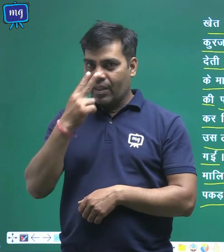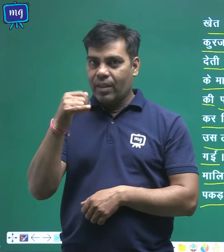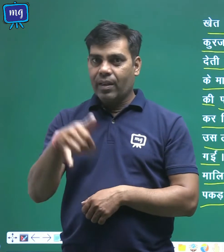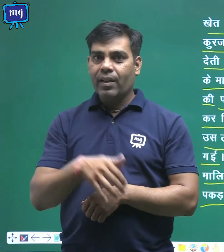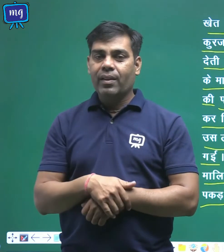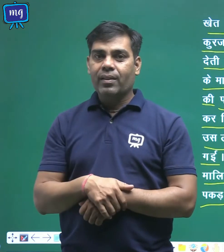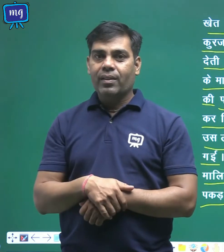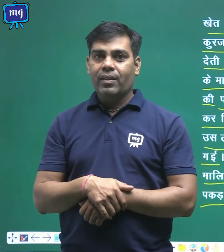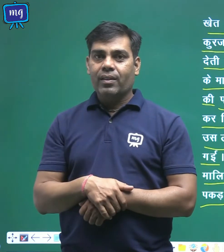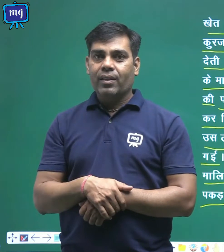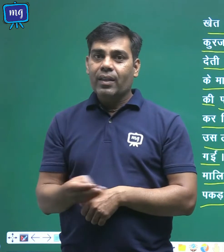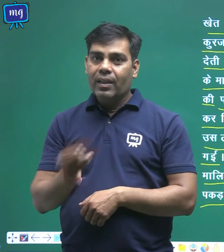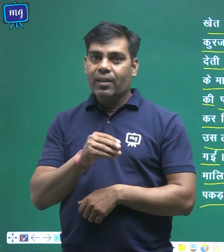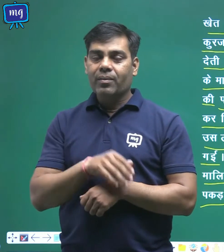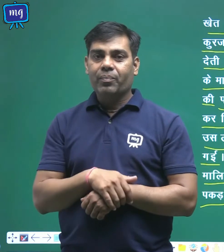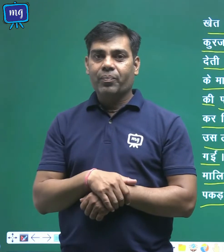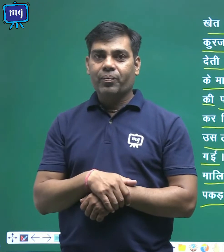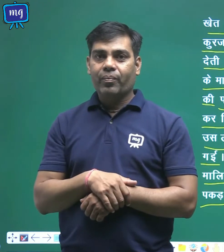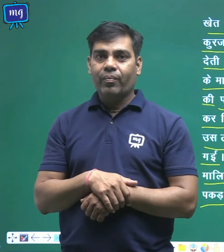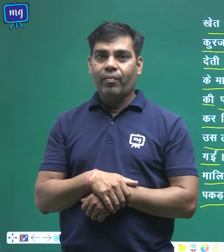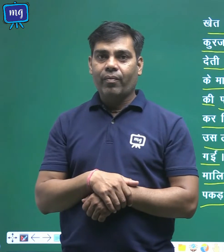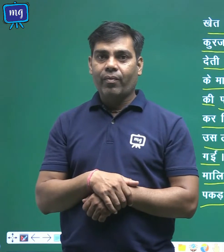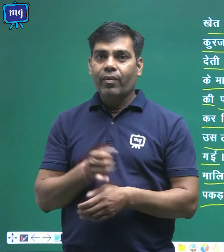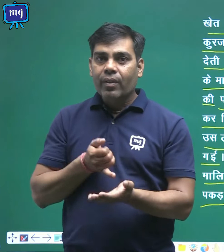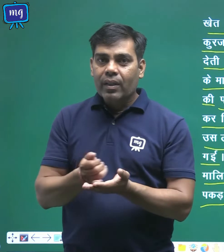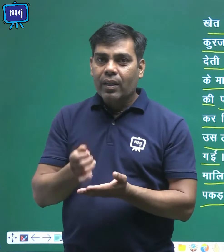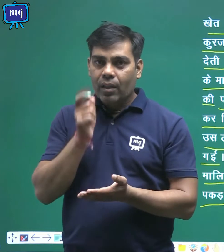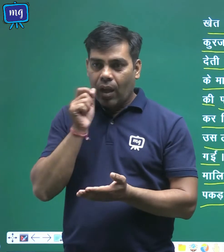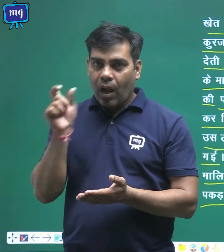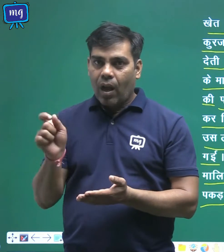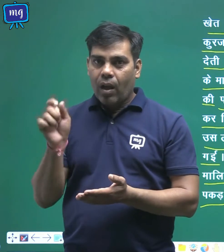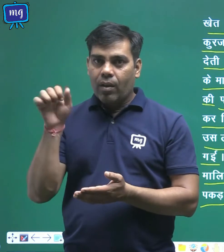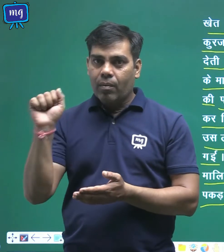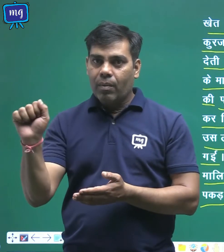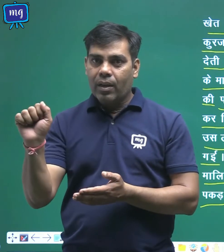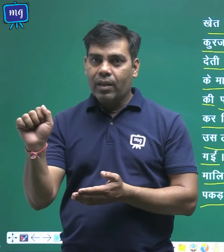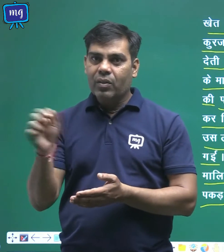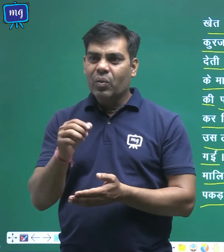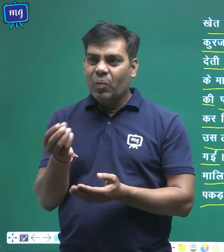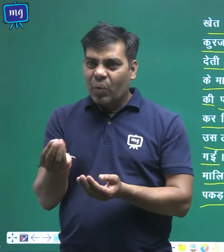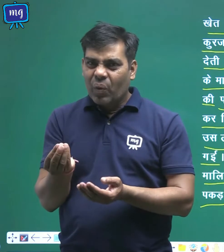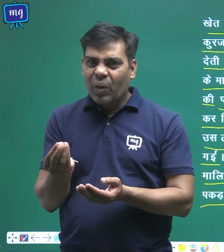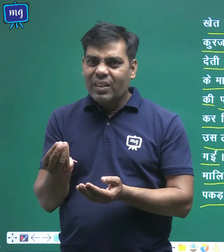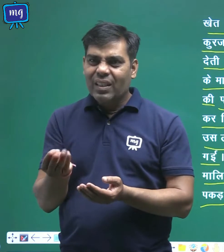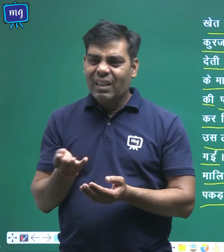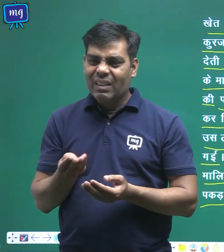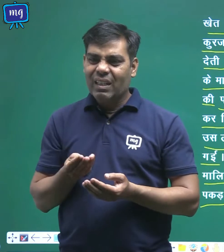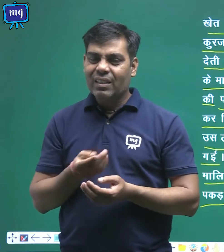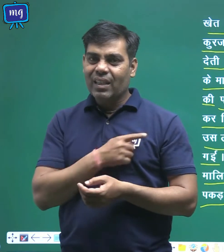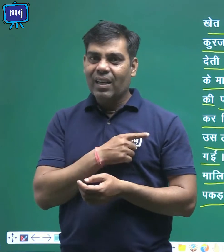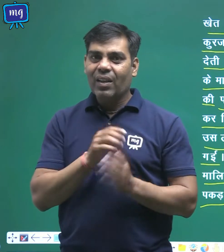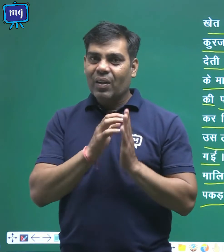हैं कि खेत का मालिक जो लोभी है